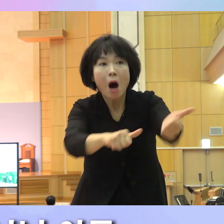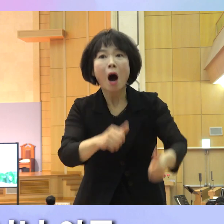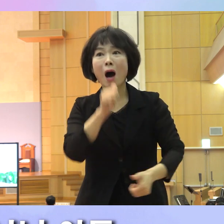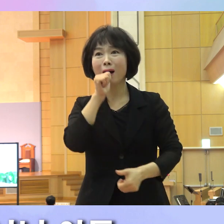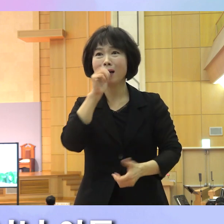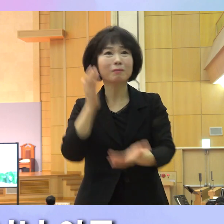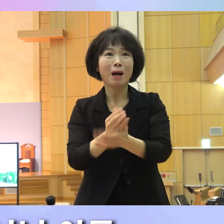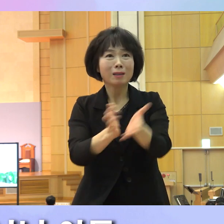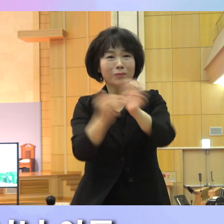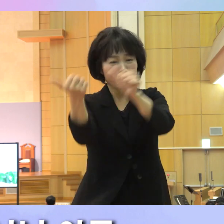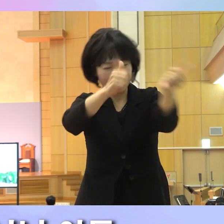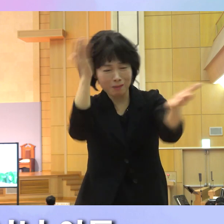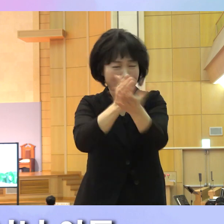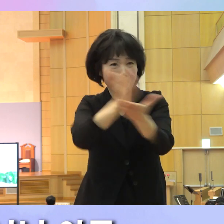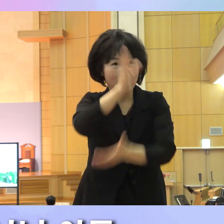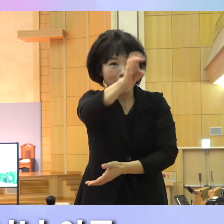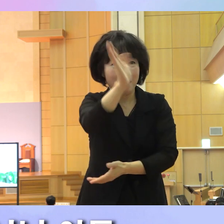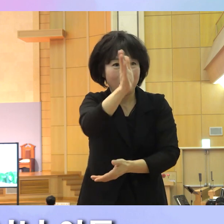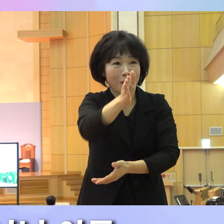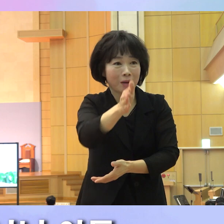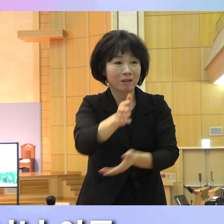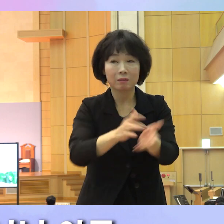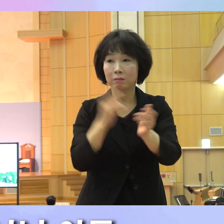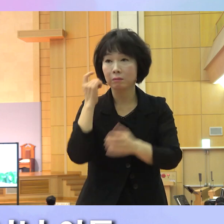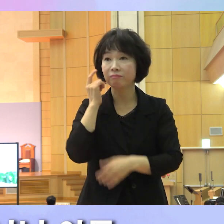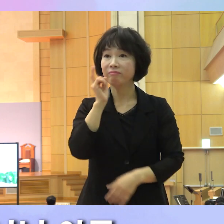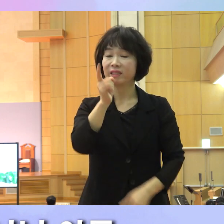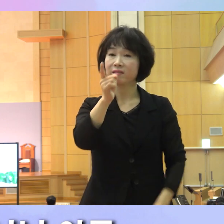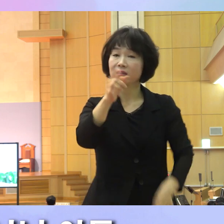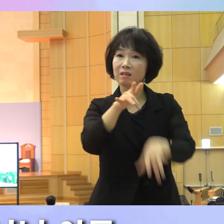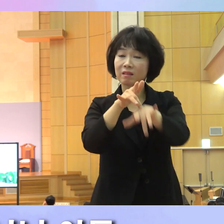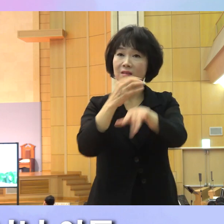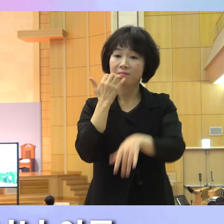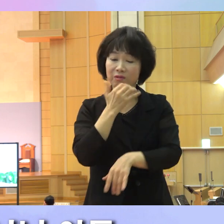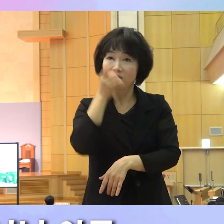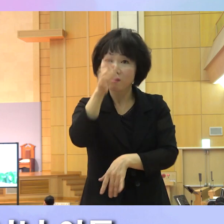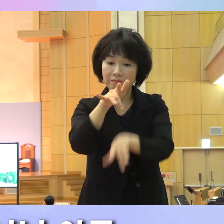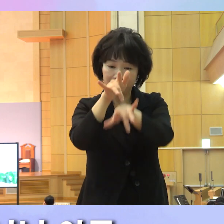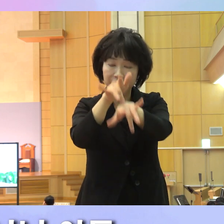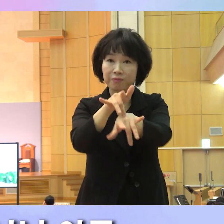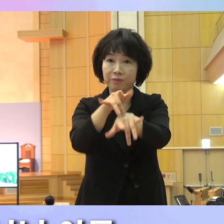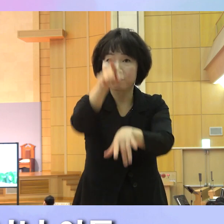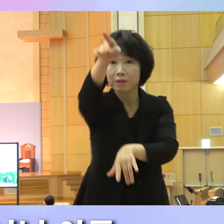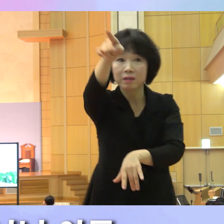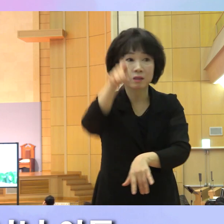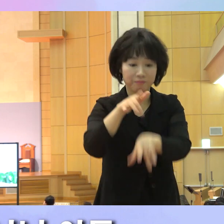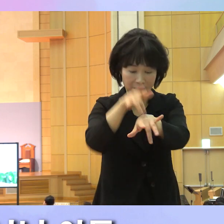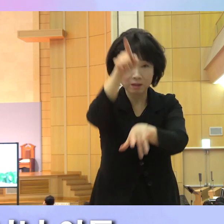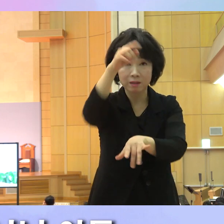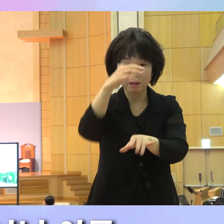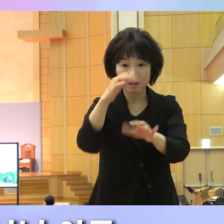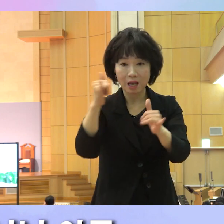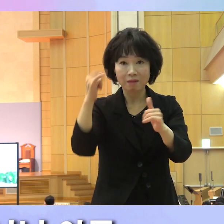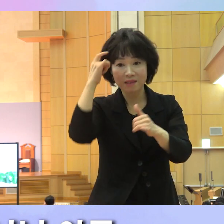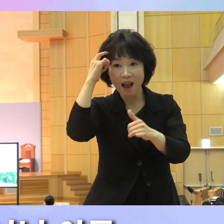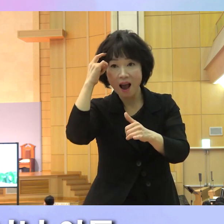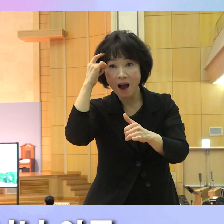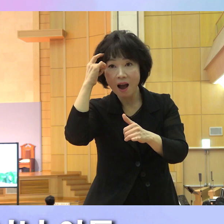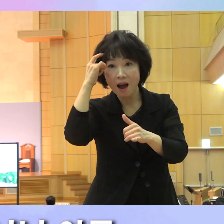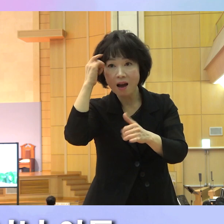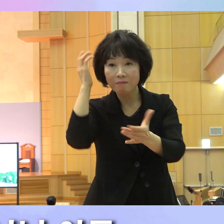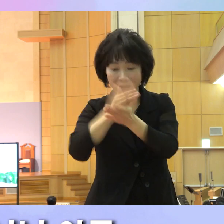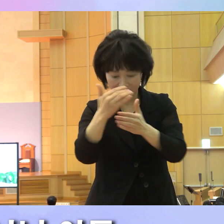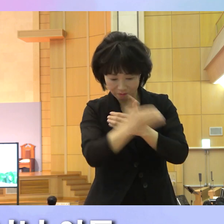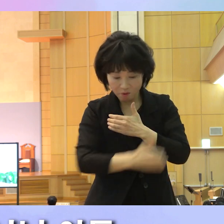말씀 들으셨죠? 예수님을 죽이셨다가 살리시고 따라서 그 예수를 믿을 때 죄로